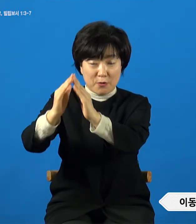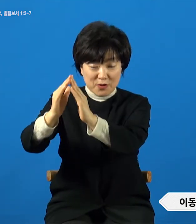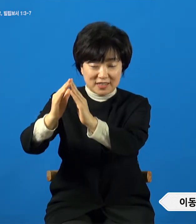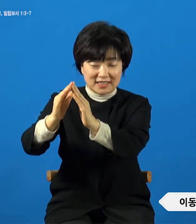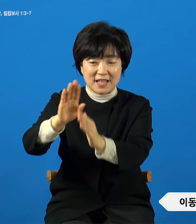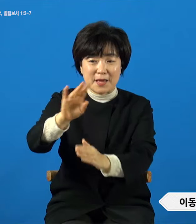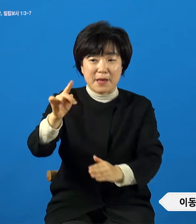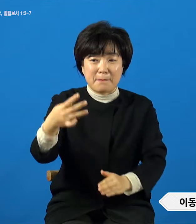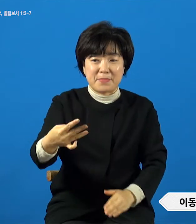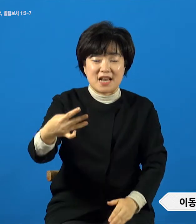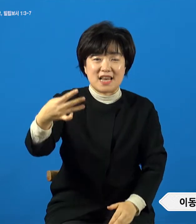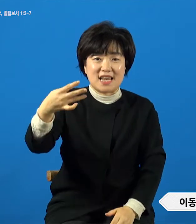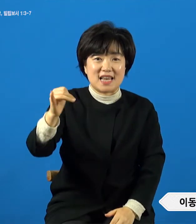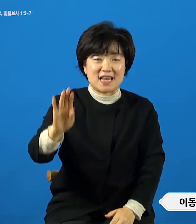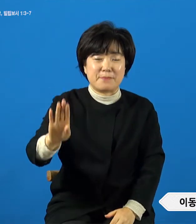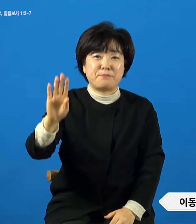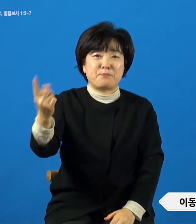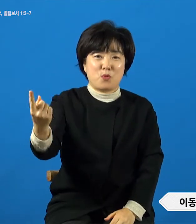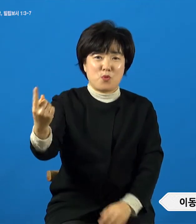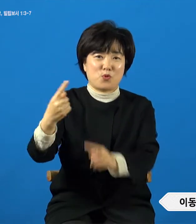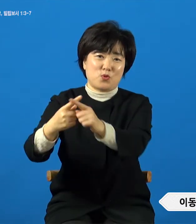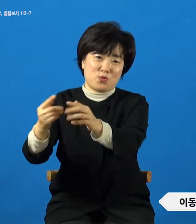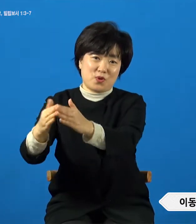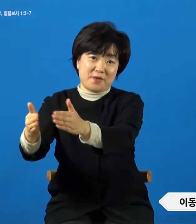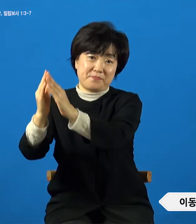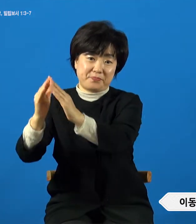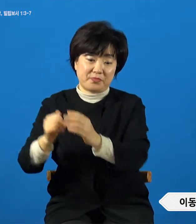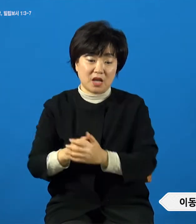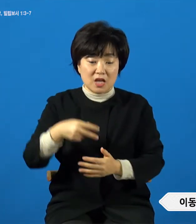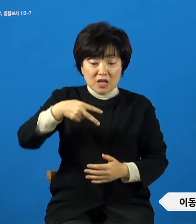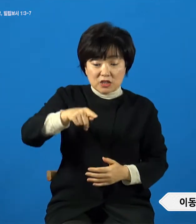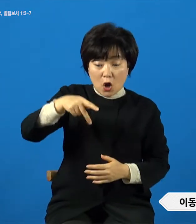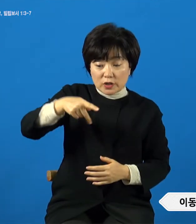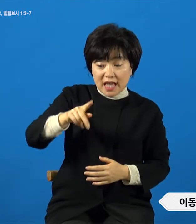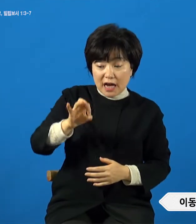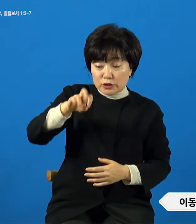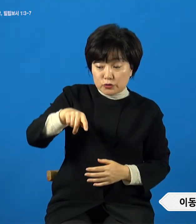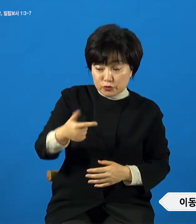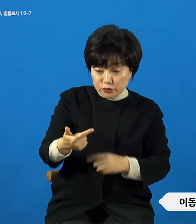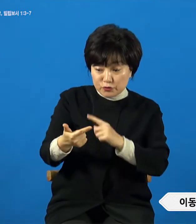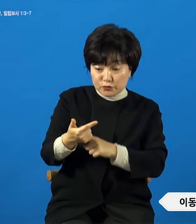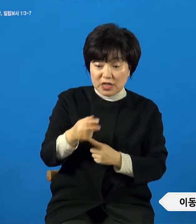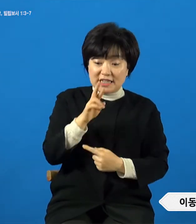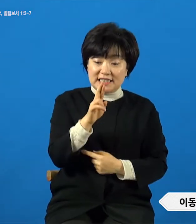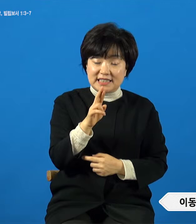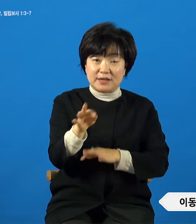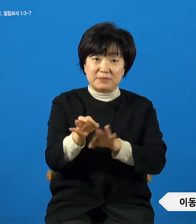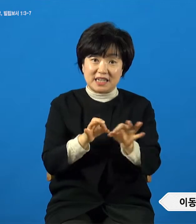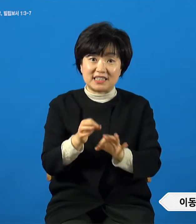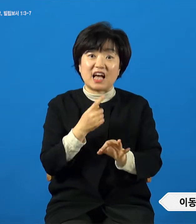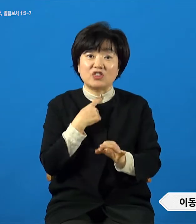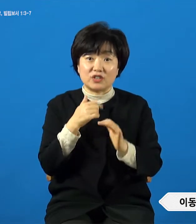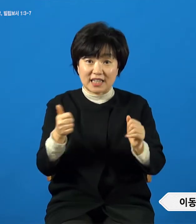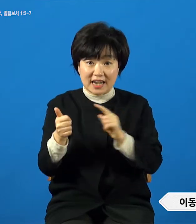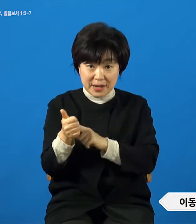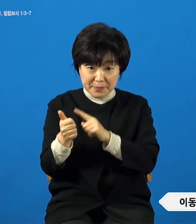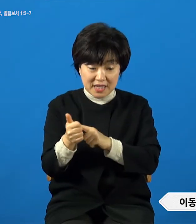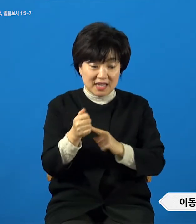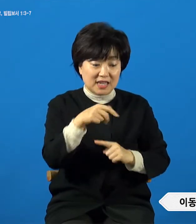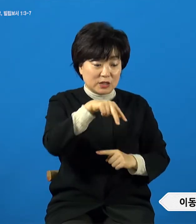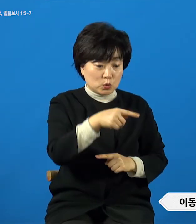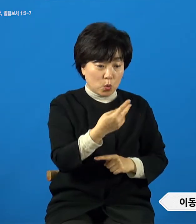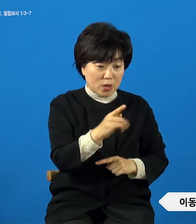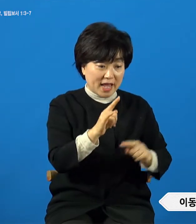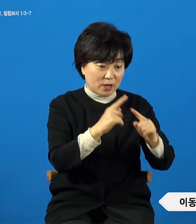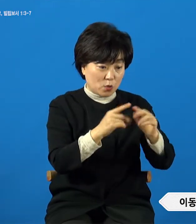서상륜이라는 홍상 장사, 홍삼을 팔던 이 장사꾼을 통해서 소래교회가 시작되었던